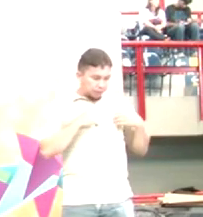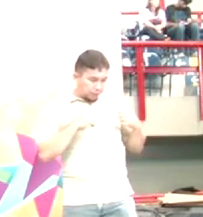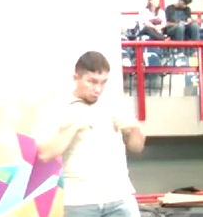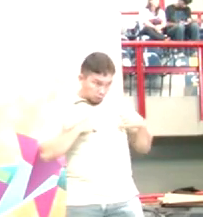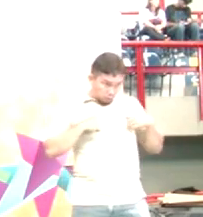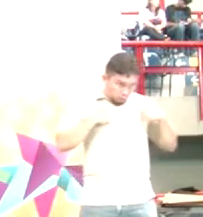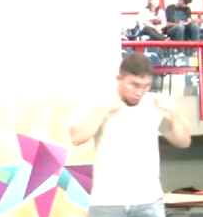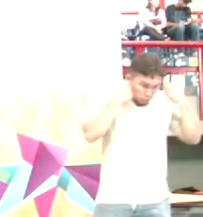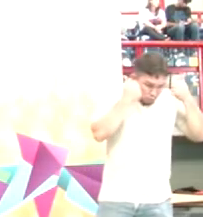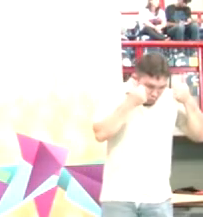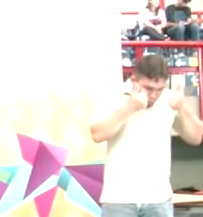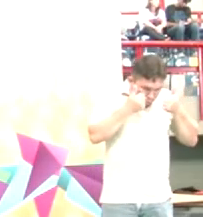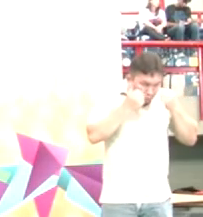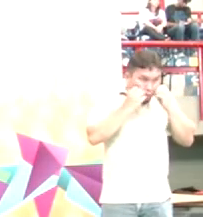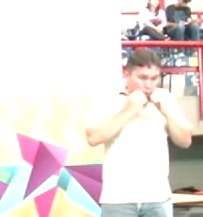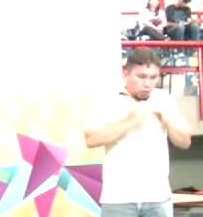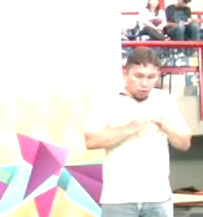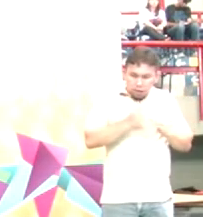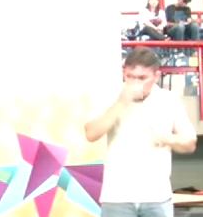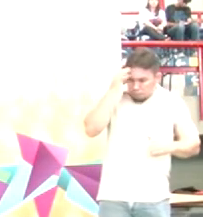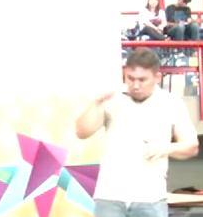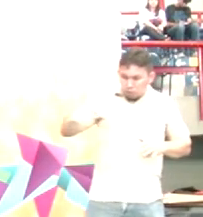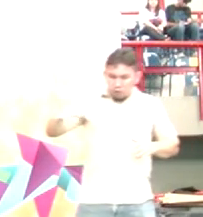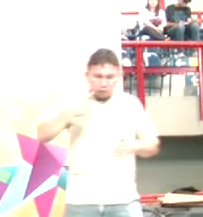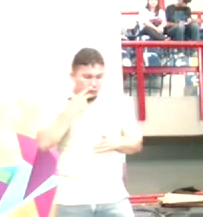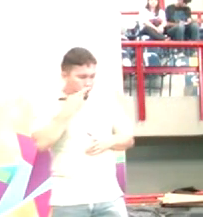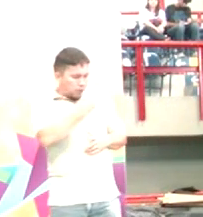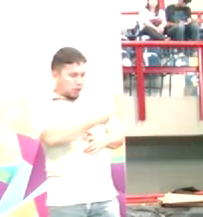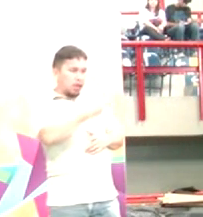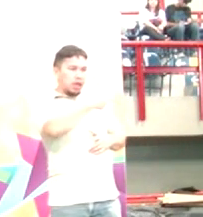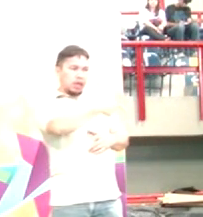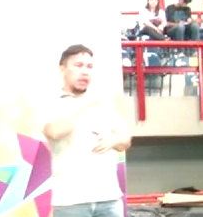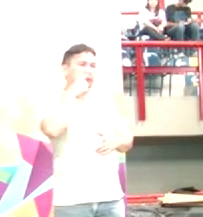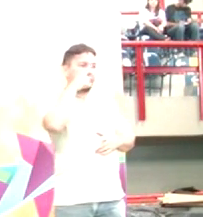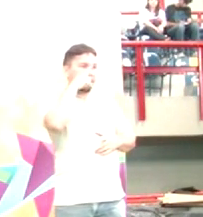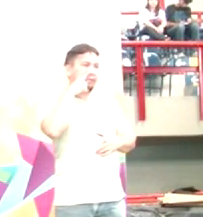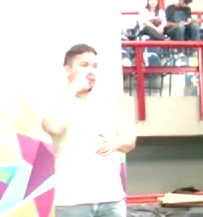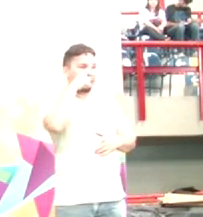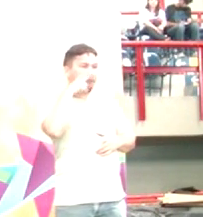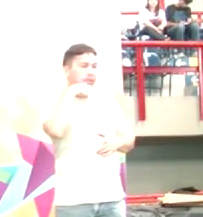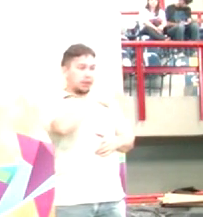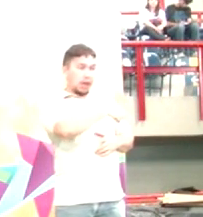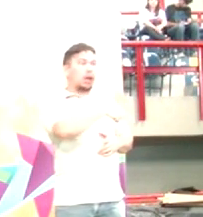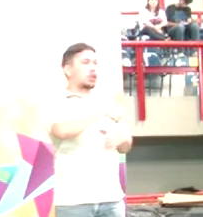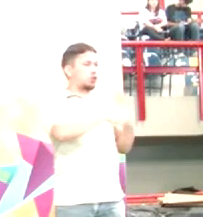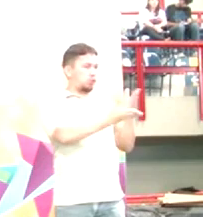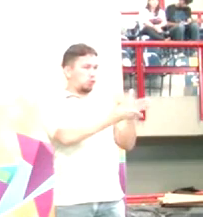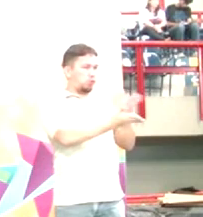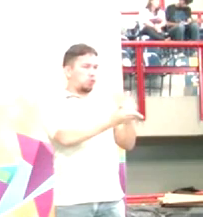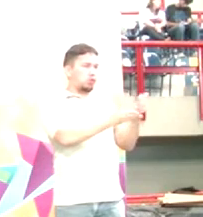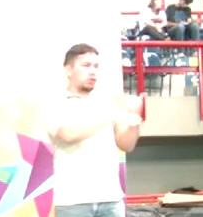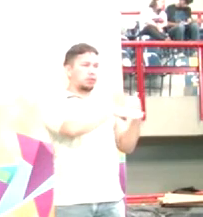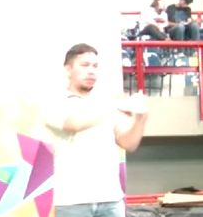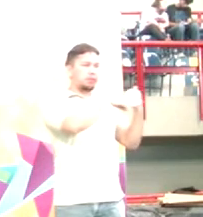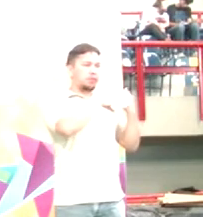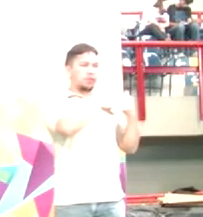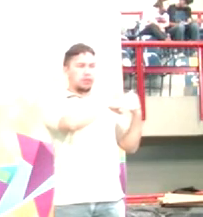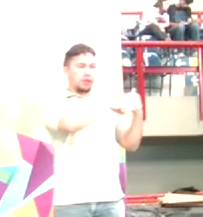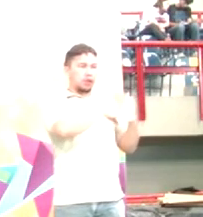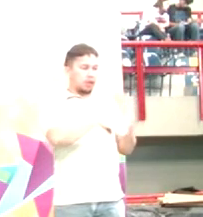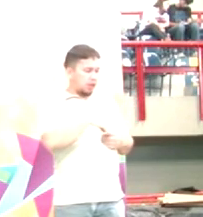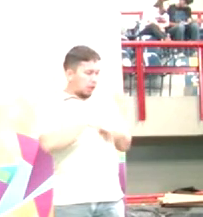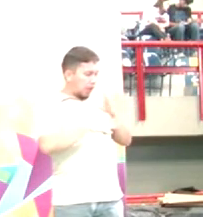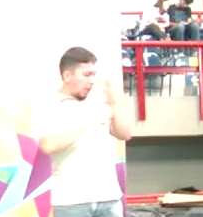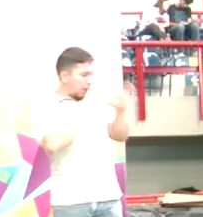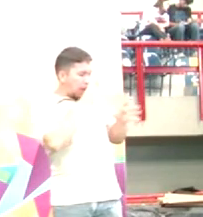ser taxado de um homem perigoso. E lá em Canudos, como tudo era repartido, começaram a